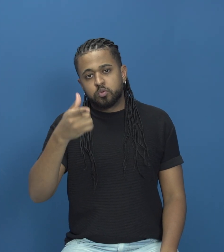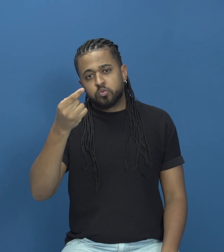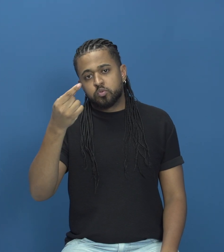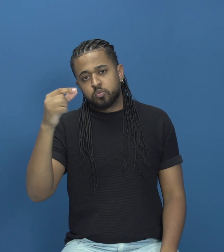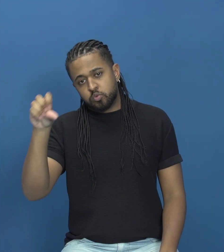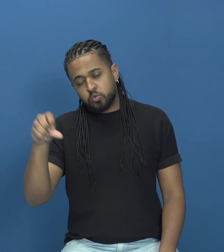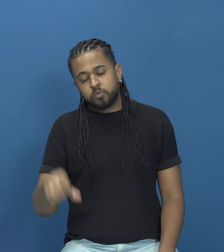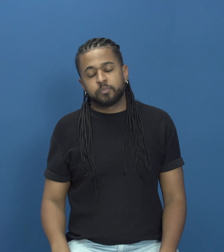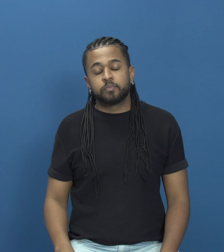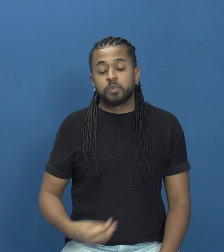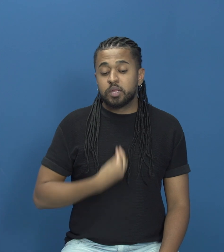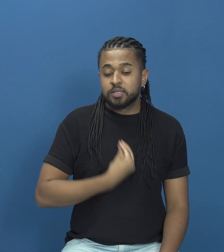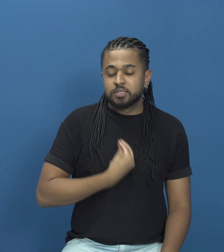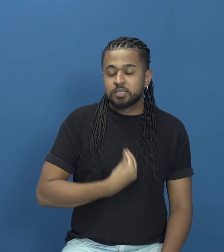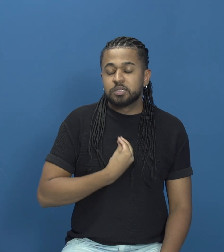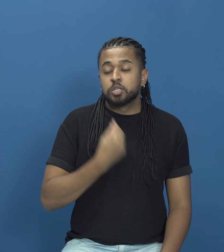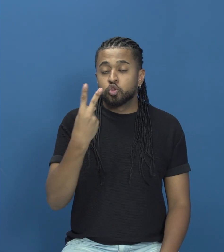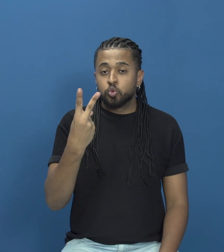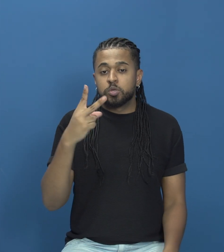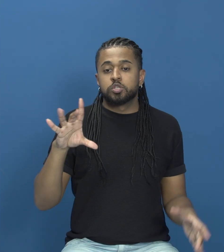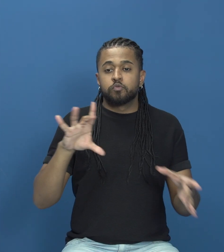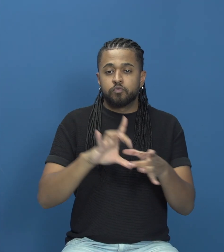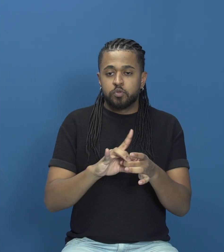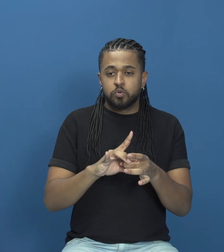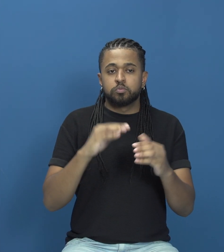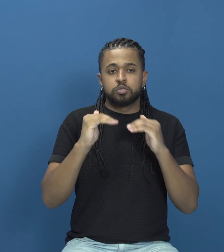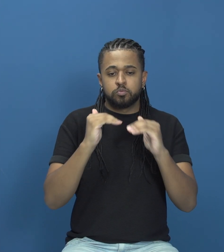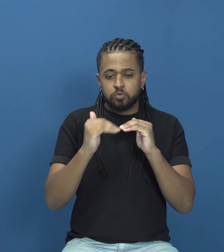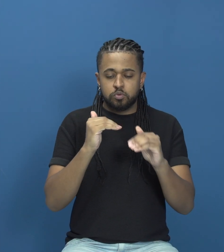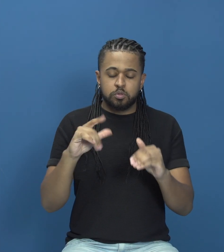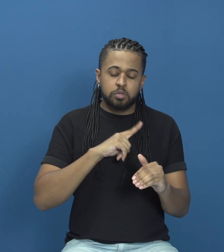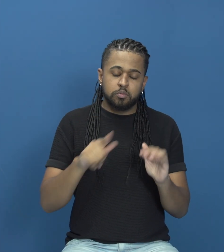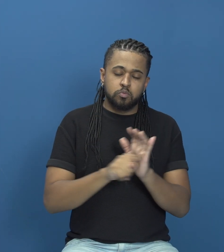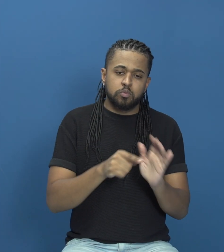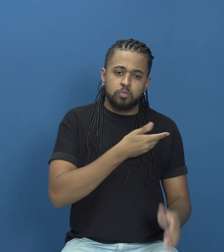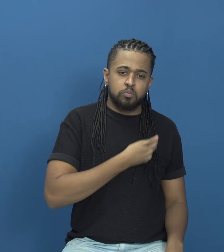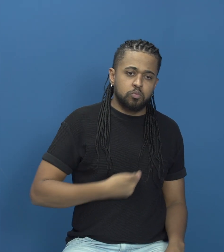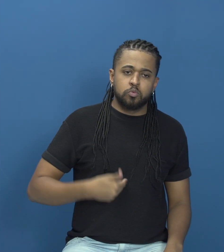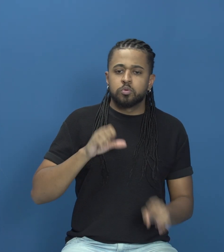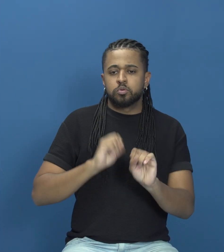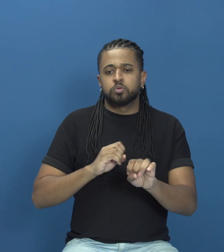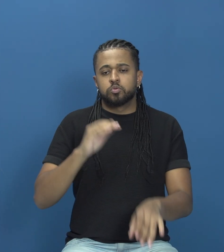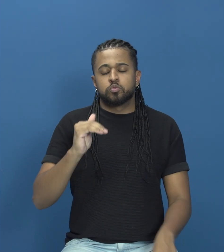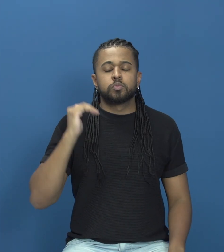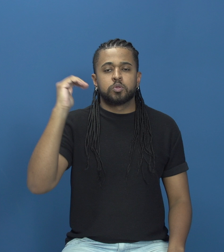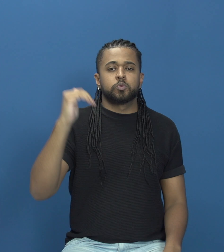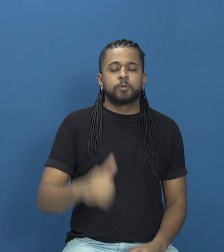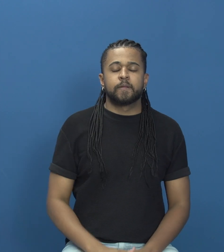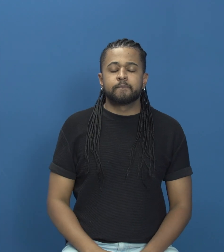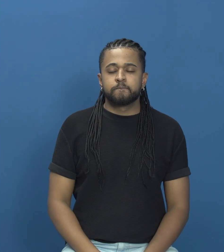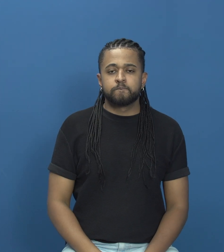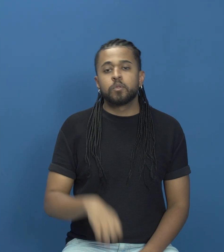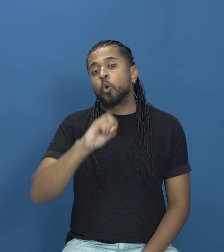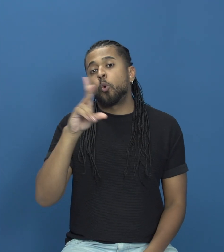12.089/2009, a existência de 2 vínculos simultâneos com instituições públicas de ensino superior,